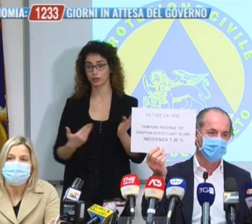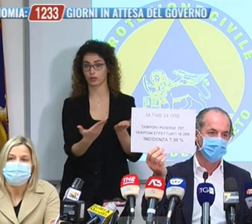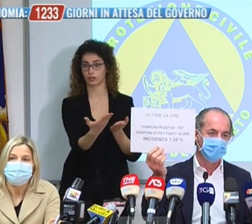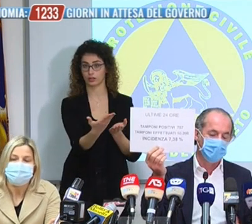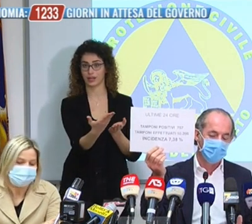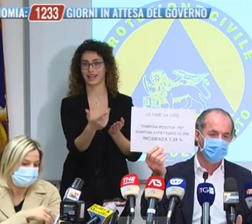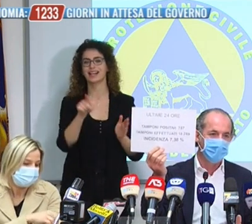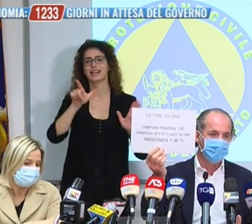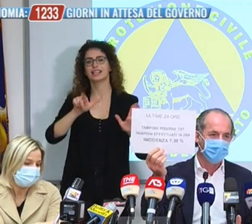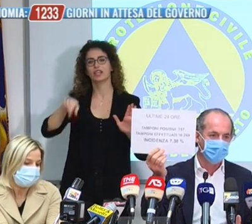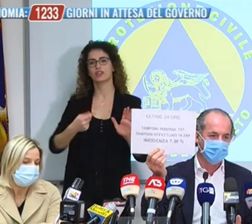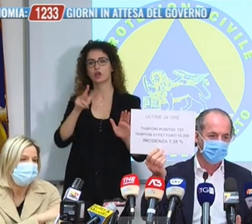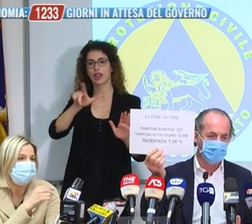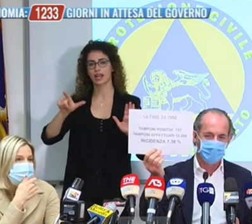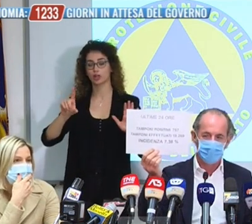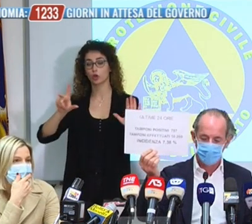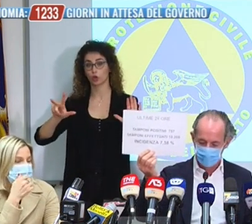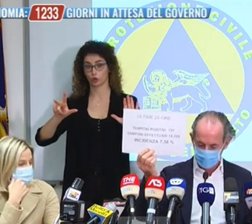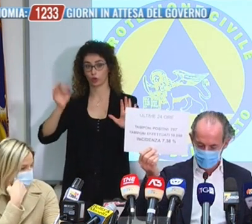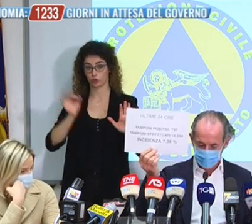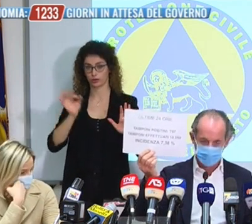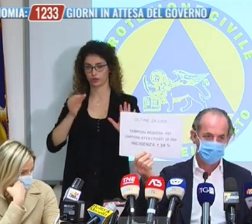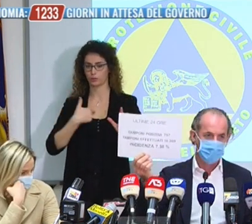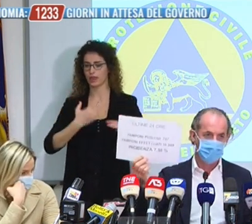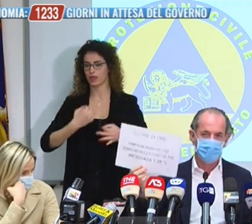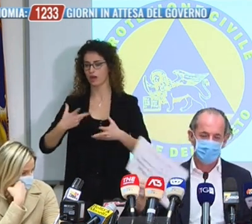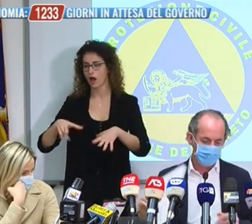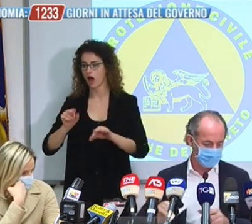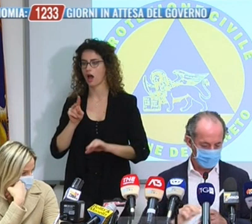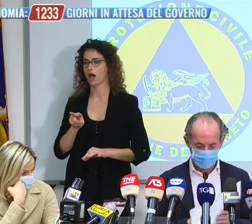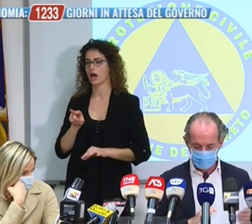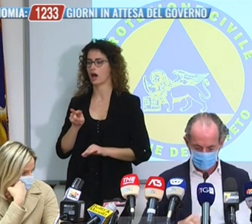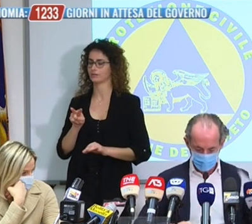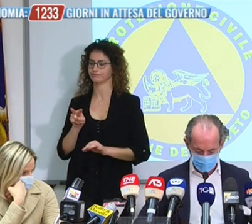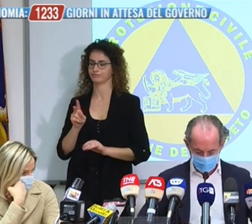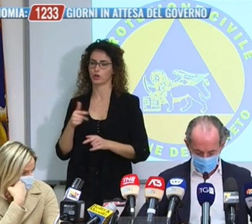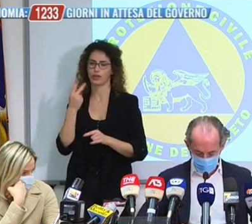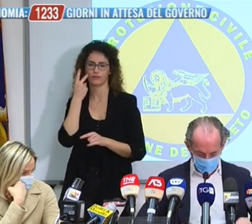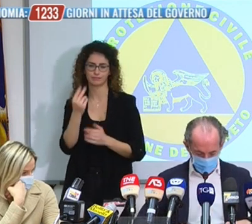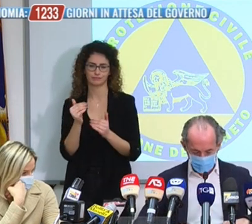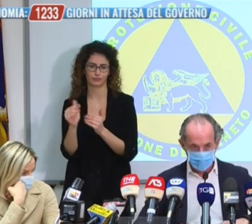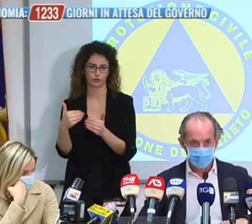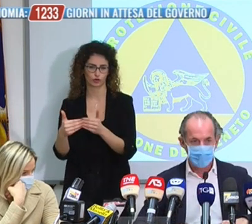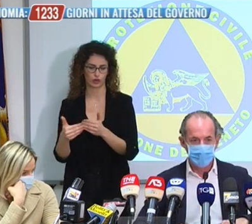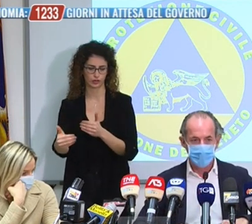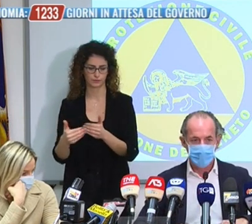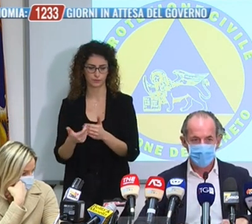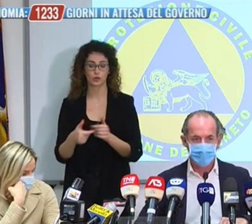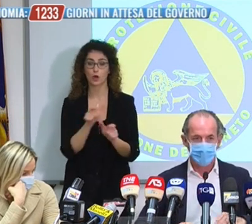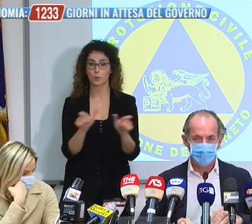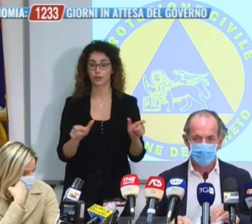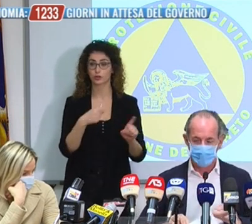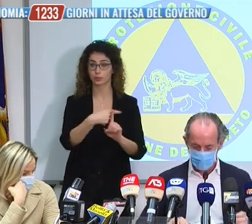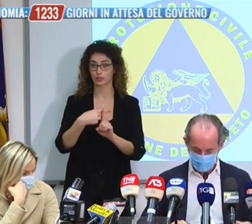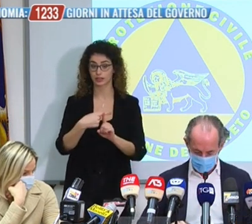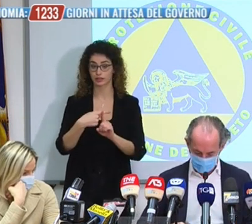di incidenza, però non è un dato che possiamo prendere per buono, nel senso che dovremo vedere i dati dei prossimi giorni. Il numero dei positivi